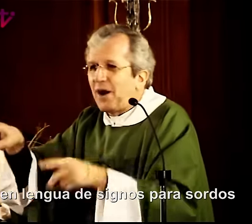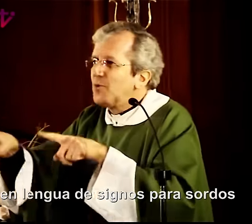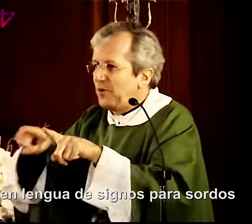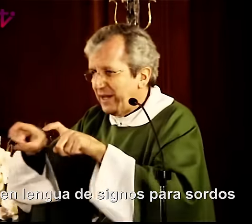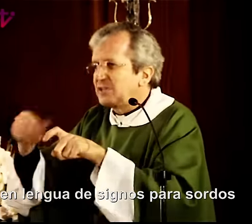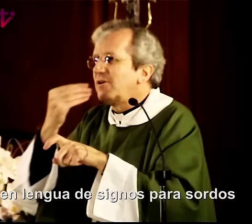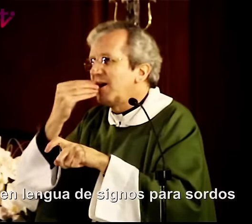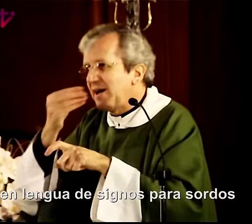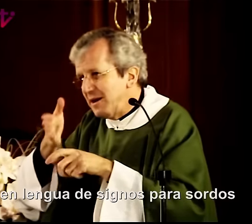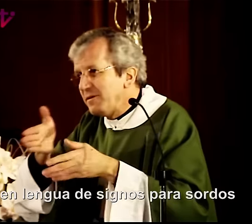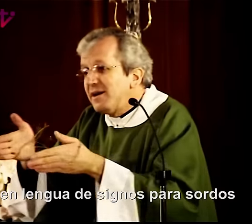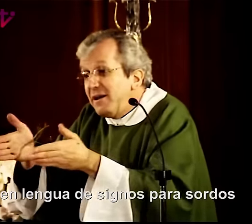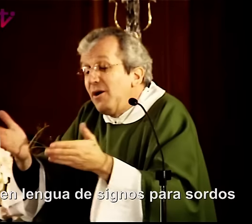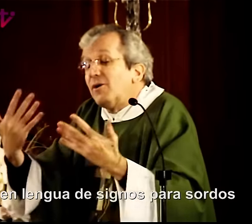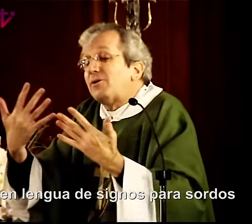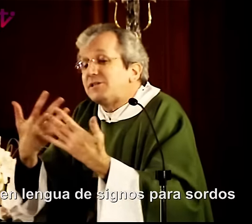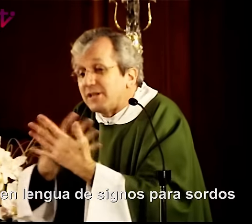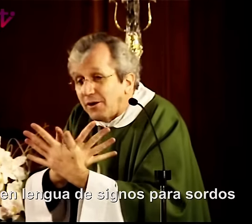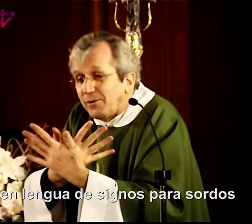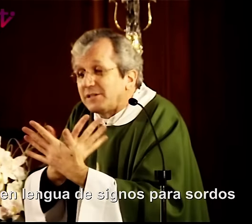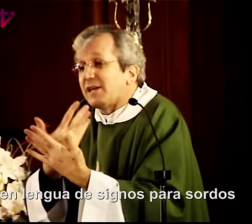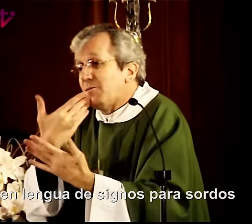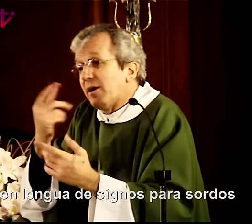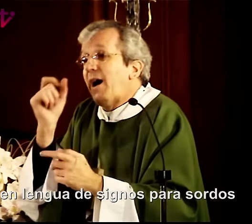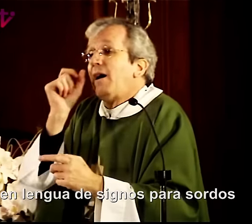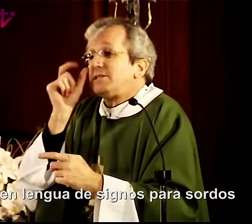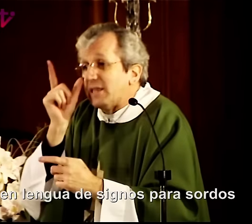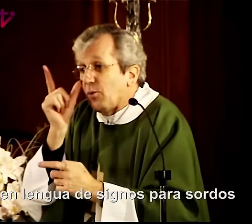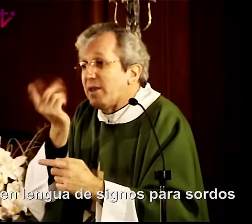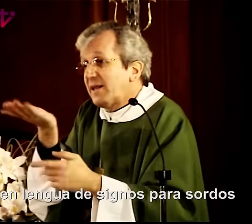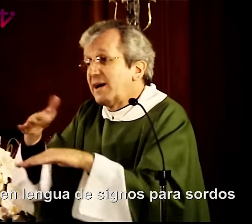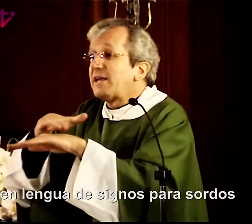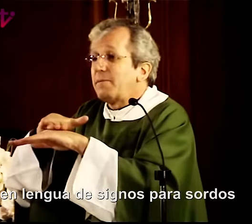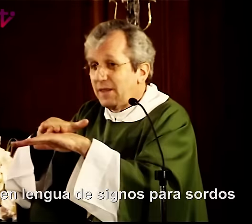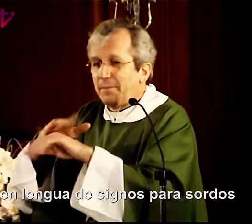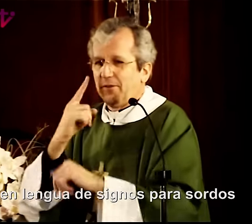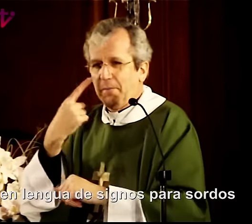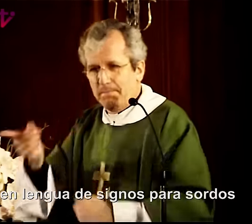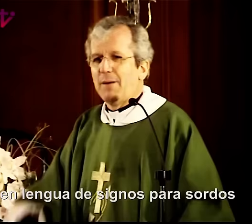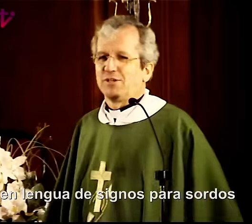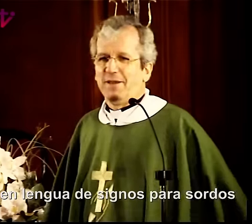uno escoja el bien, o si se equivoca, se dé cuenta y pida perdón. Vamos a verlo.